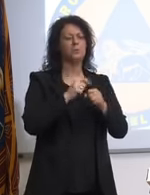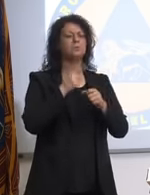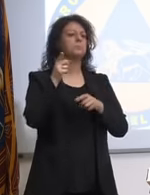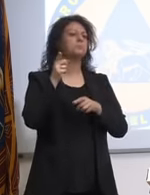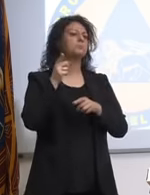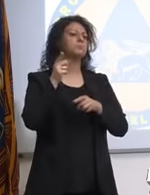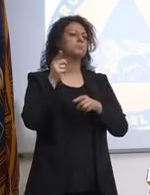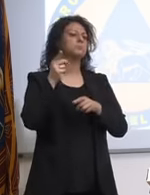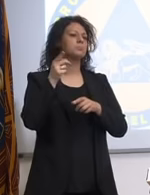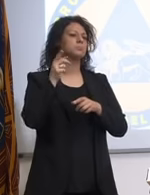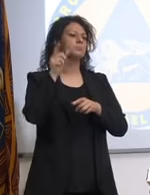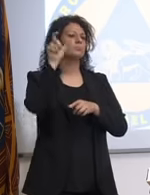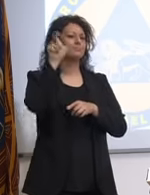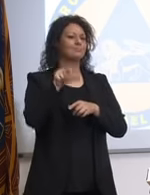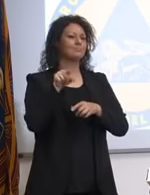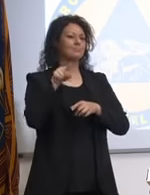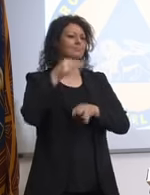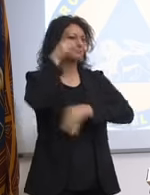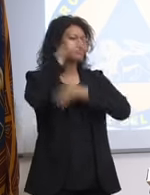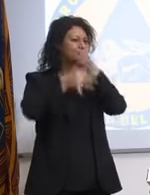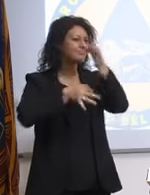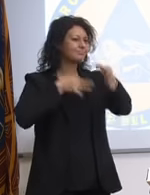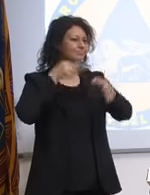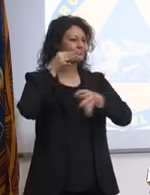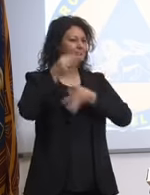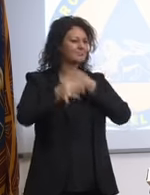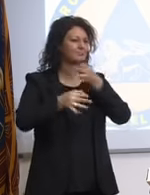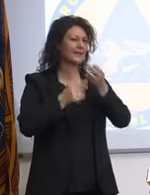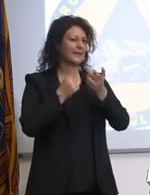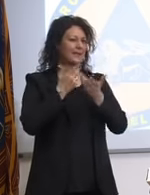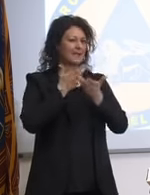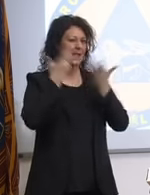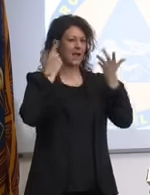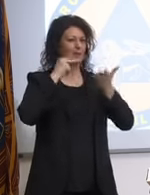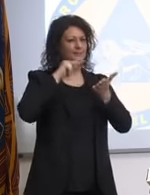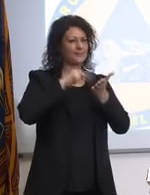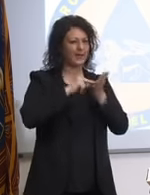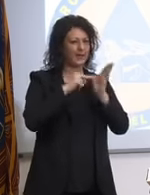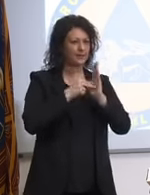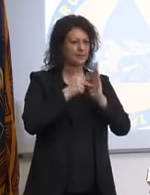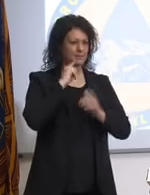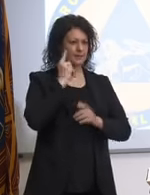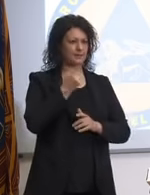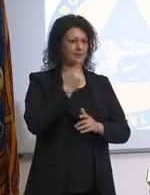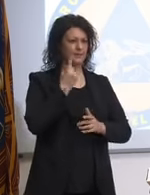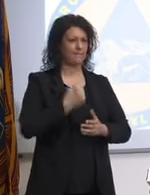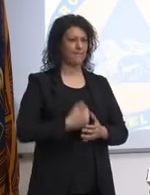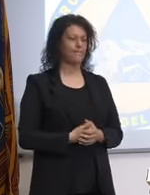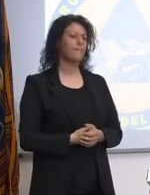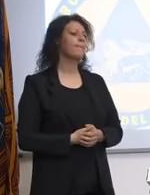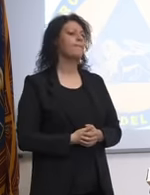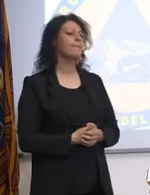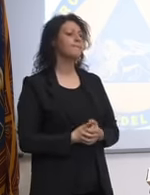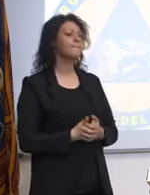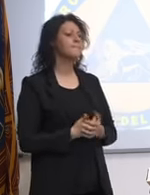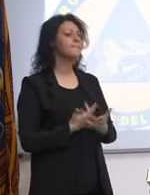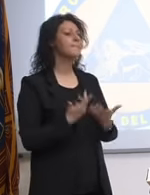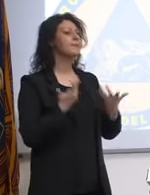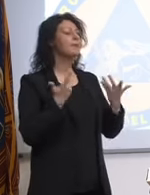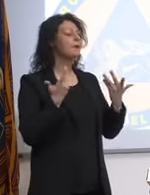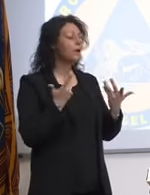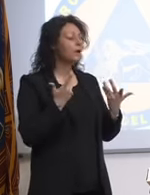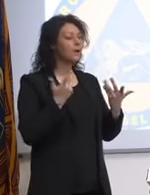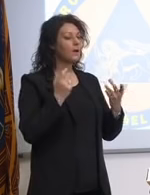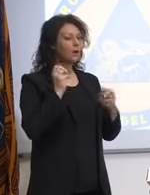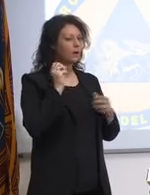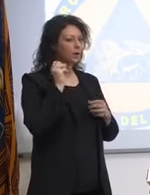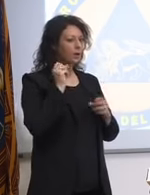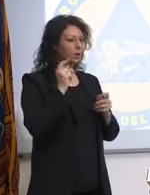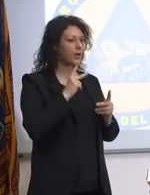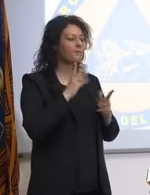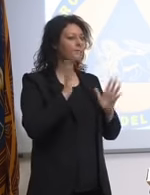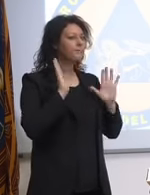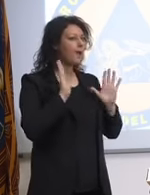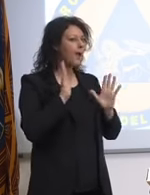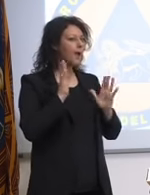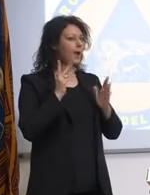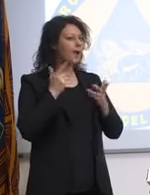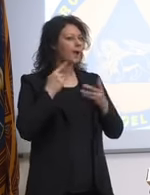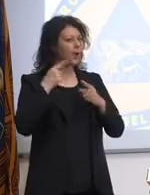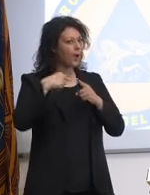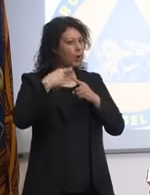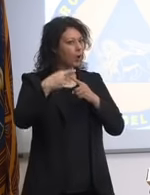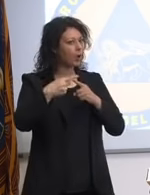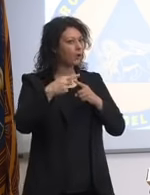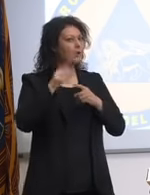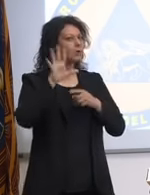L'interpretazione autentica poi di tecnicamente come avviene questo. Resta comunque il fatto che al